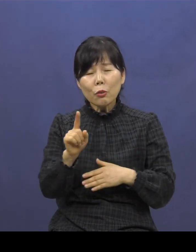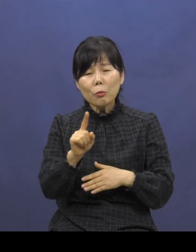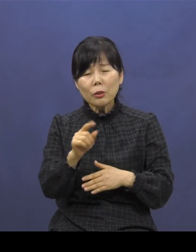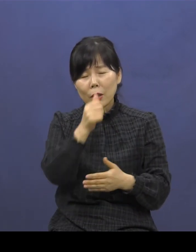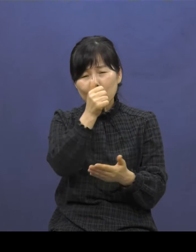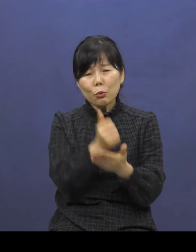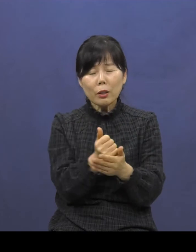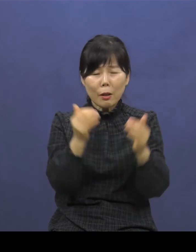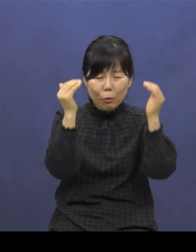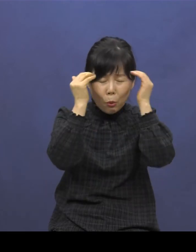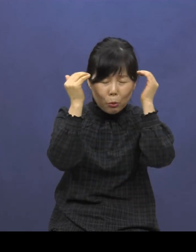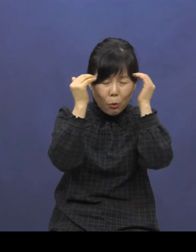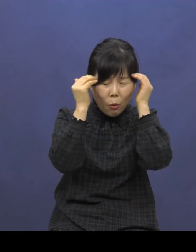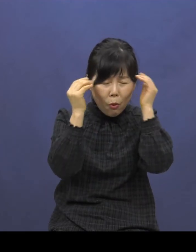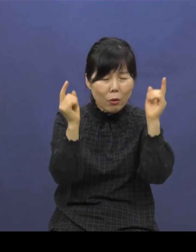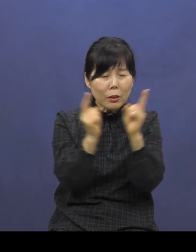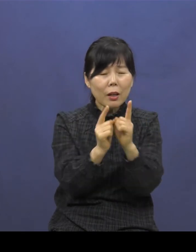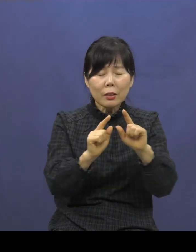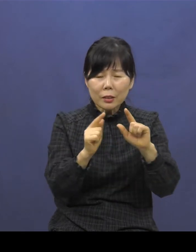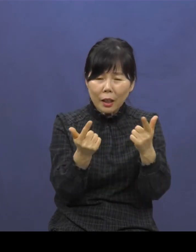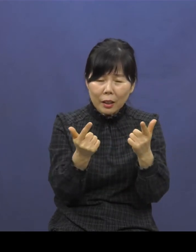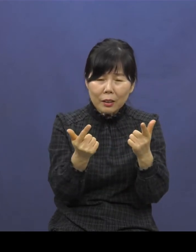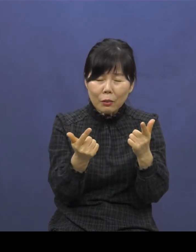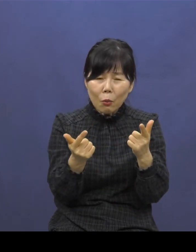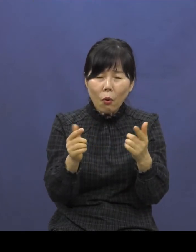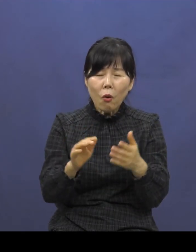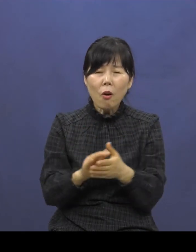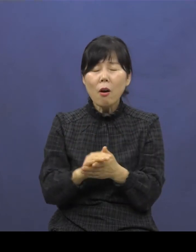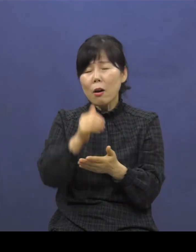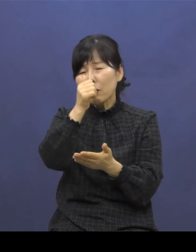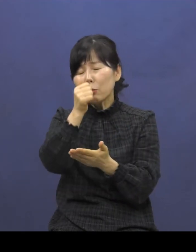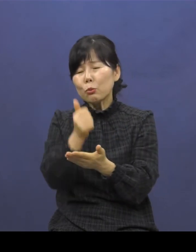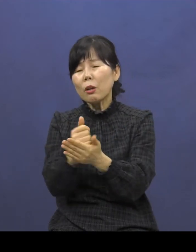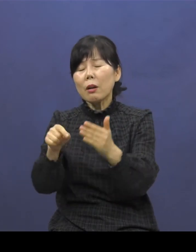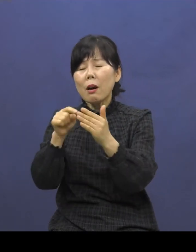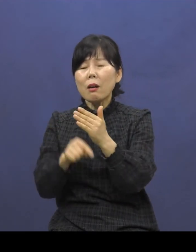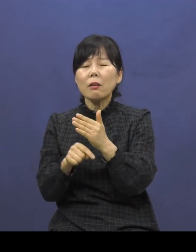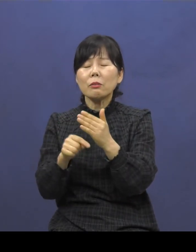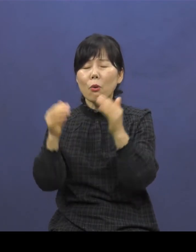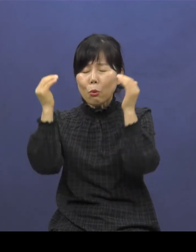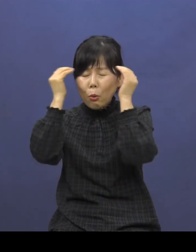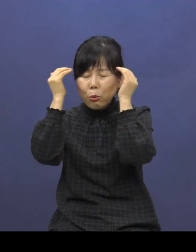때문에 고통당하는 것이 아니라 진짜 무서운 거 뭐냐면 거기에 그냥 자리 잡는 거예요.